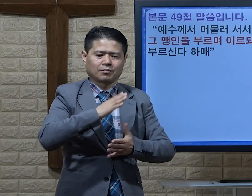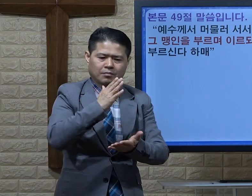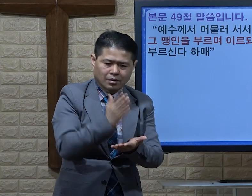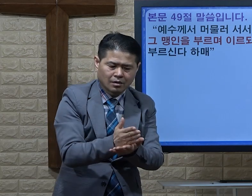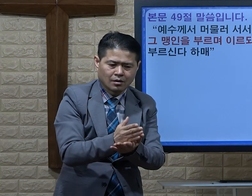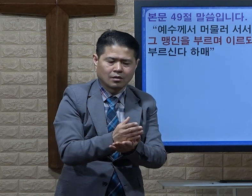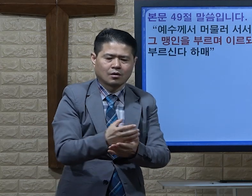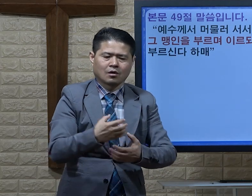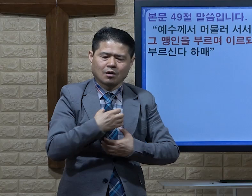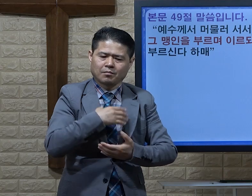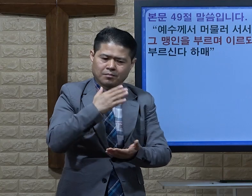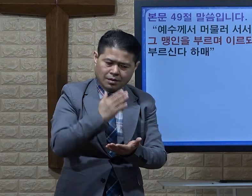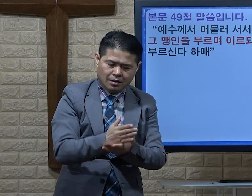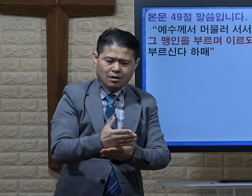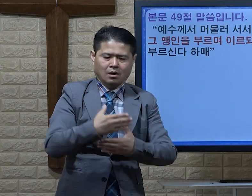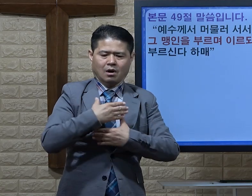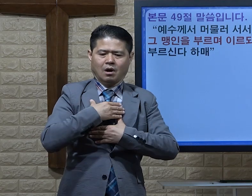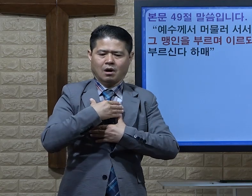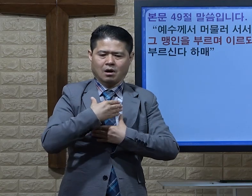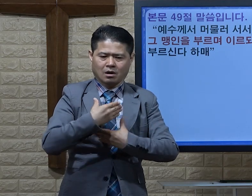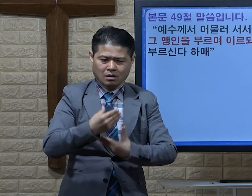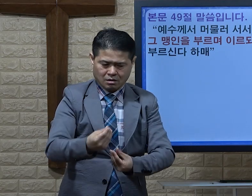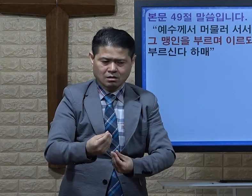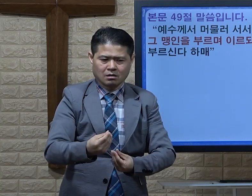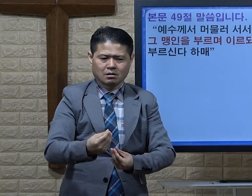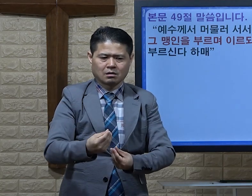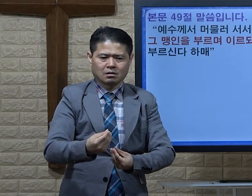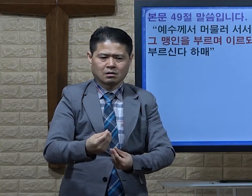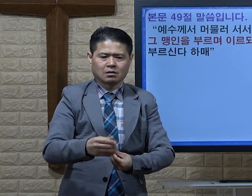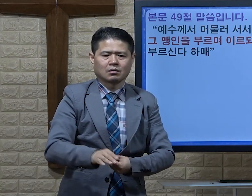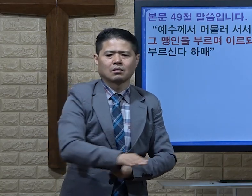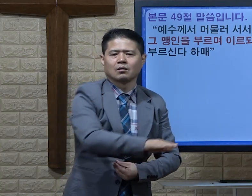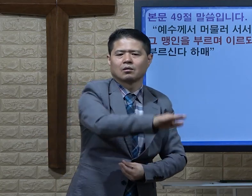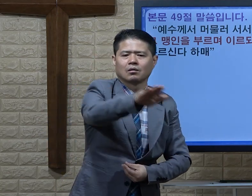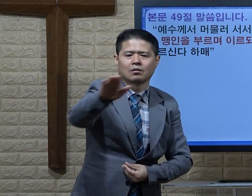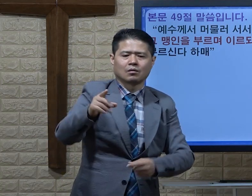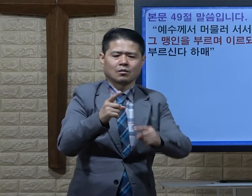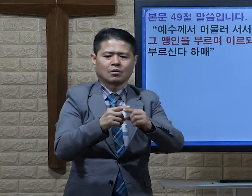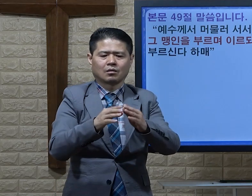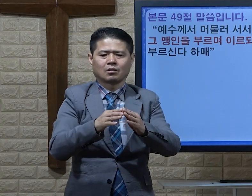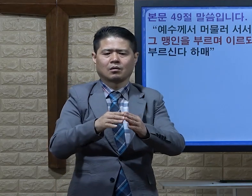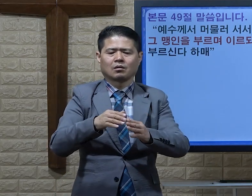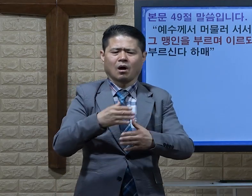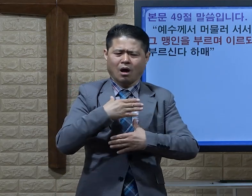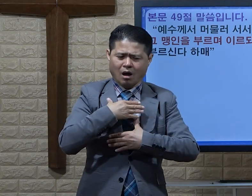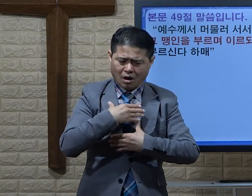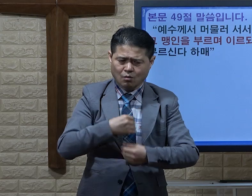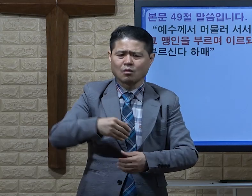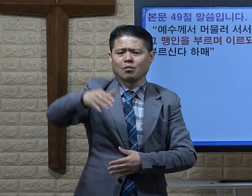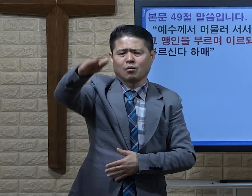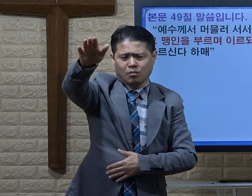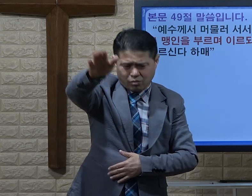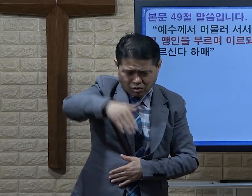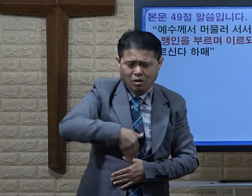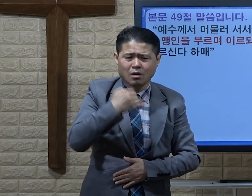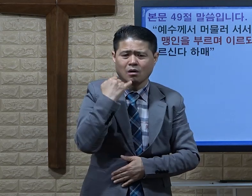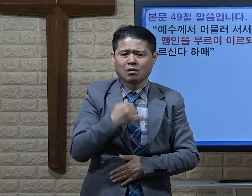두려워하지 말고 모든 것을 평안하게 안심하라고 했습니다. 교회에는 바로 이렇게 평안하게